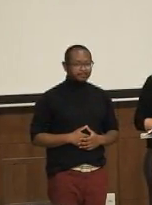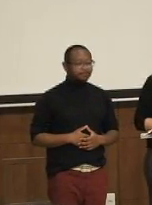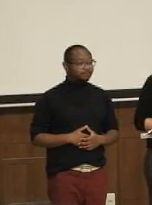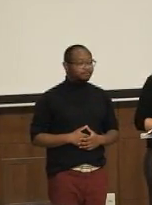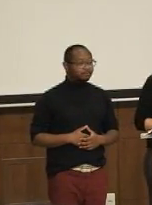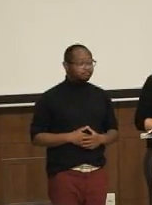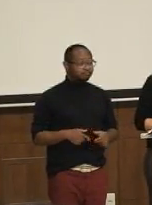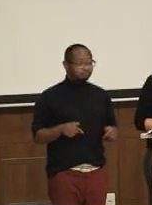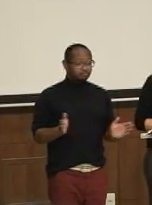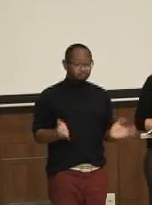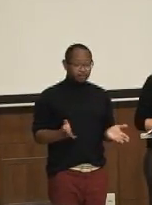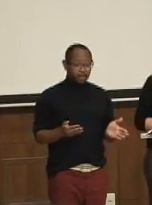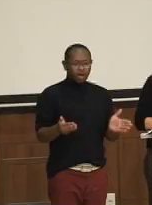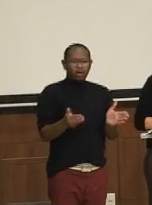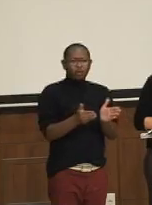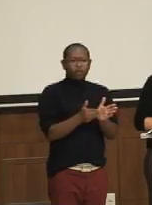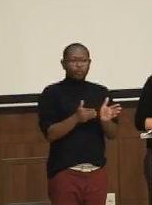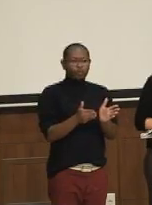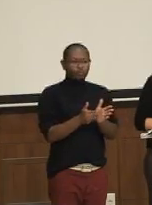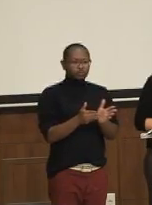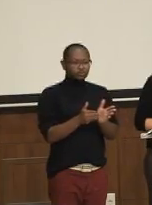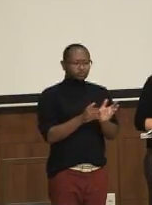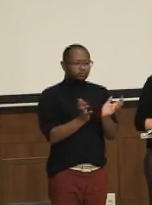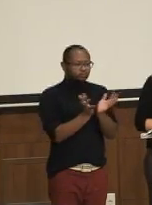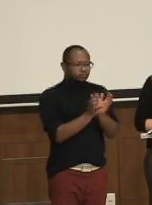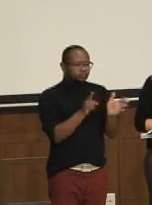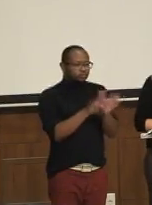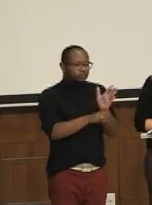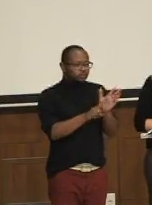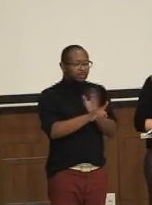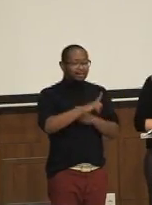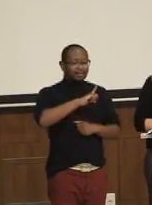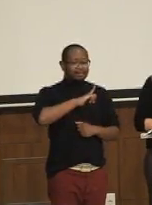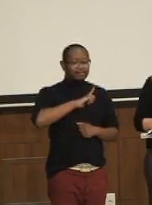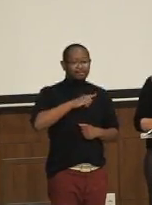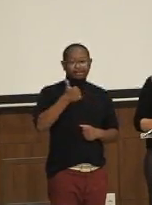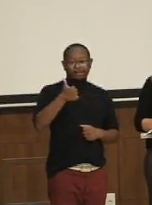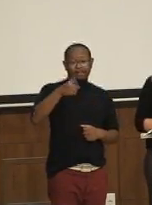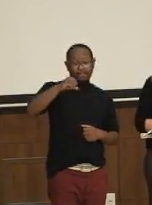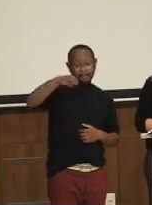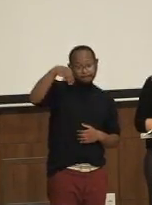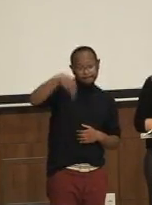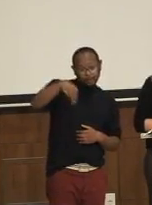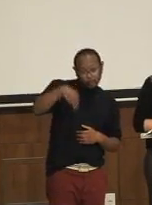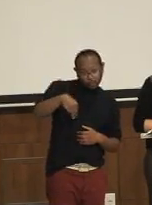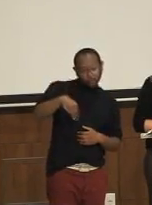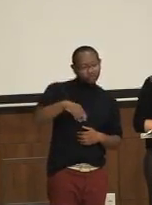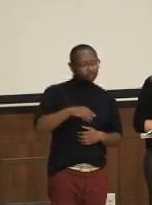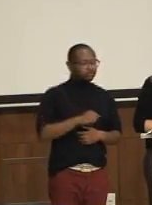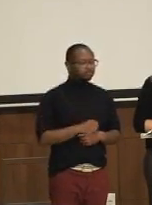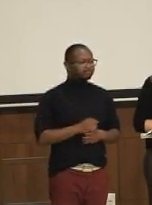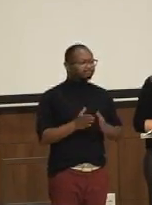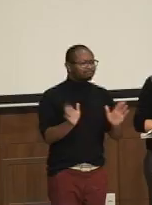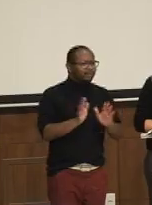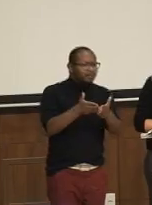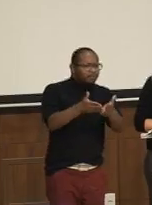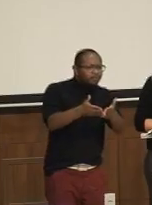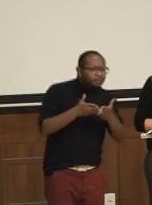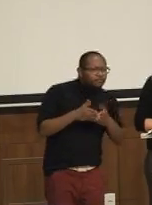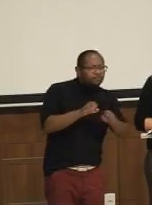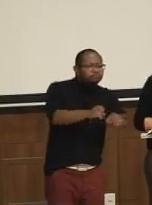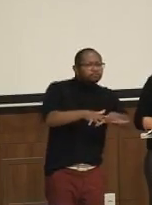Esse último bloco terá duração máxima de 10 minutos, tá? Sendo 5 minutos para... Por favor,